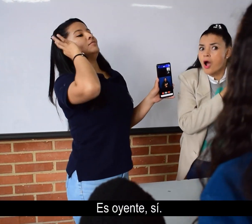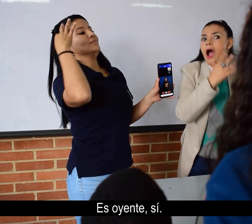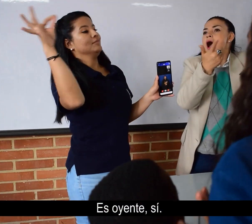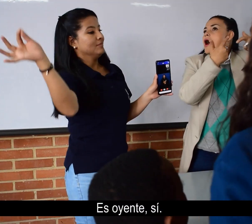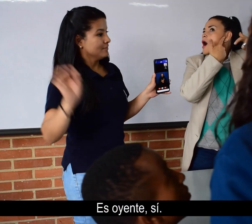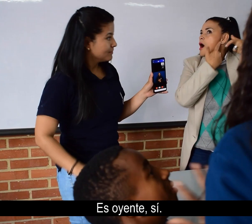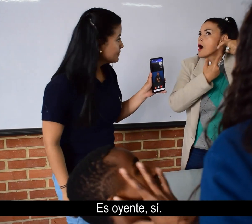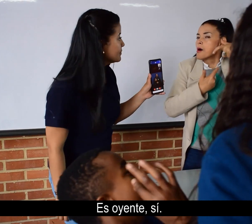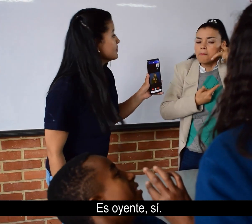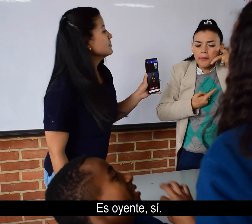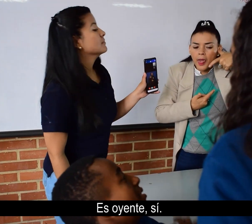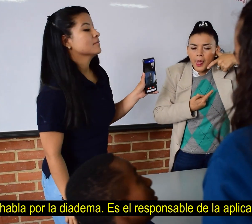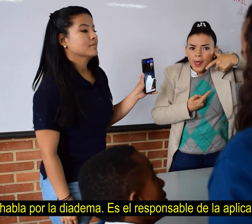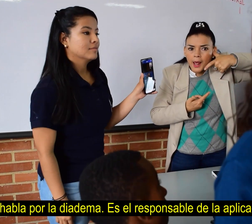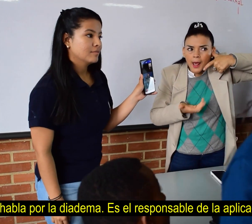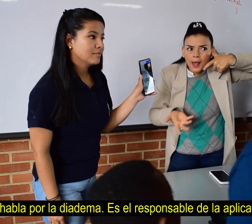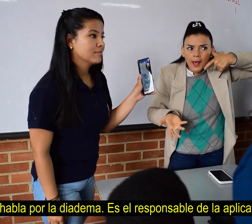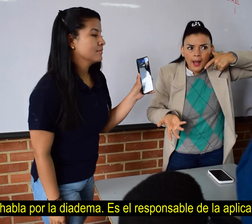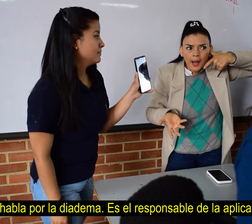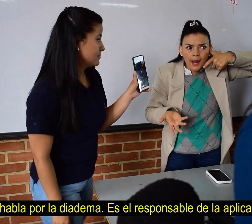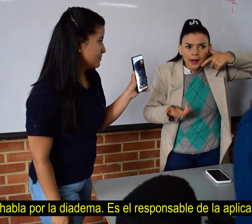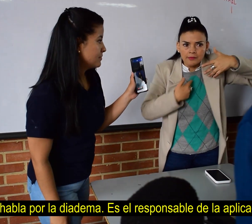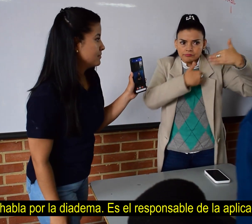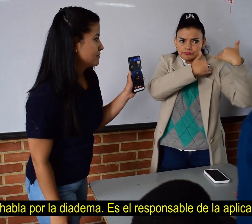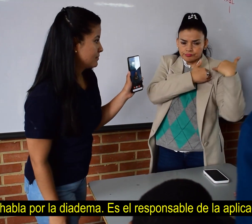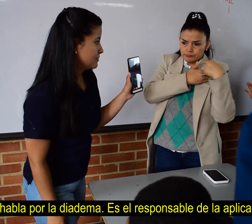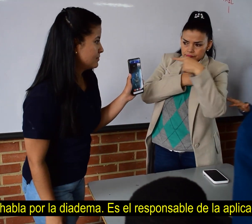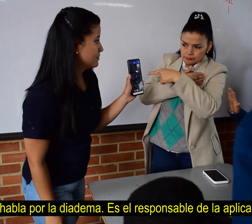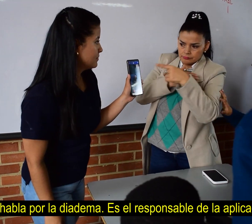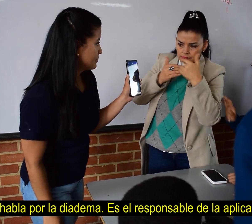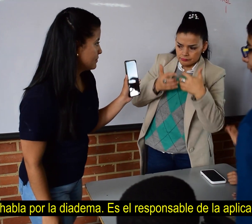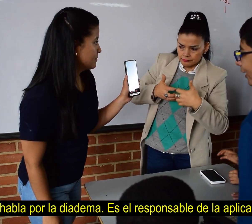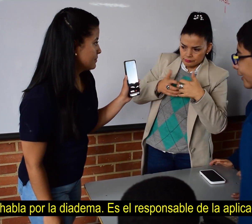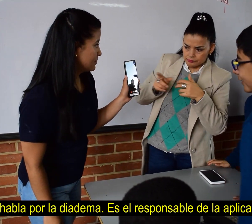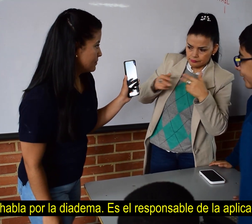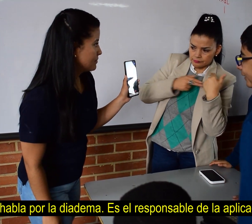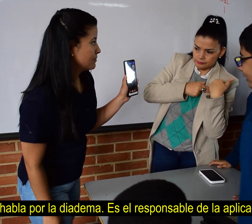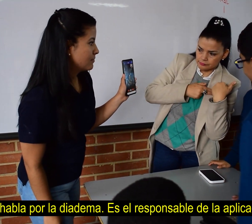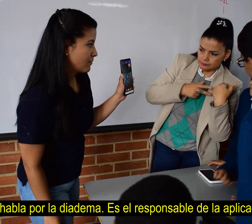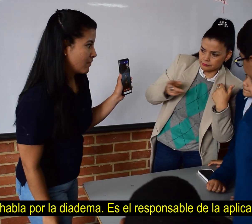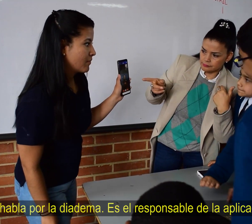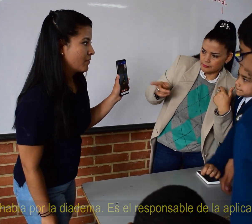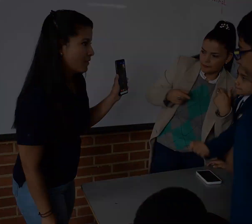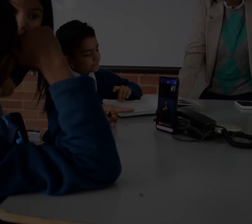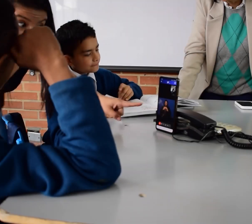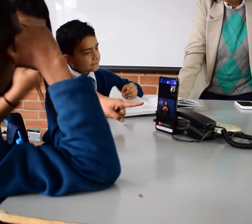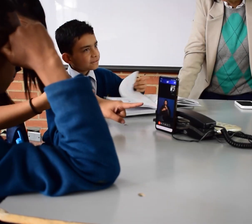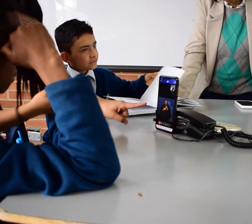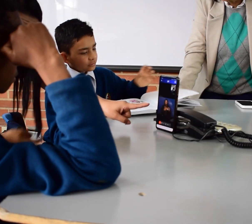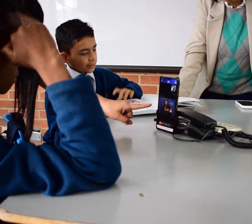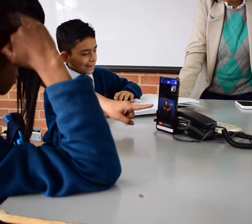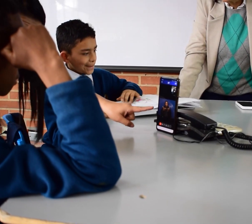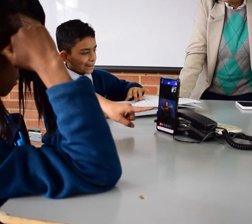Es oyente, sí. Él habla por la diadema, es el responsable de la aplicación.